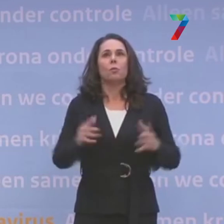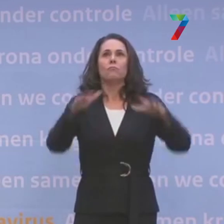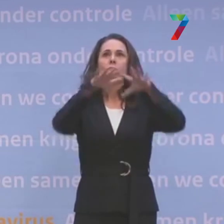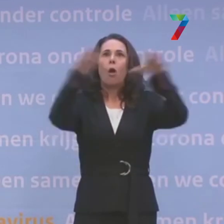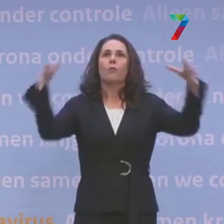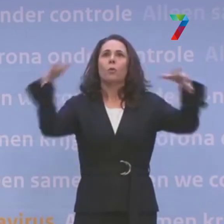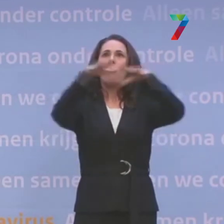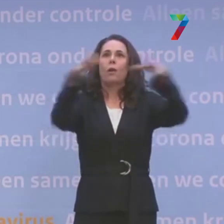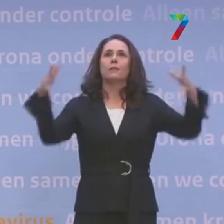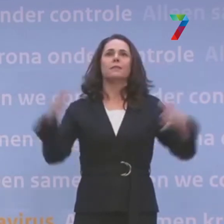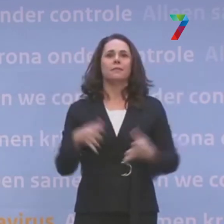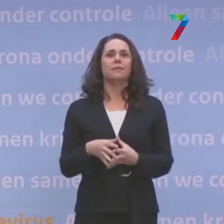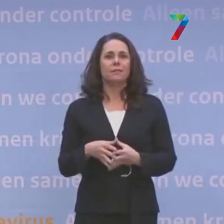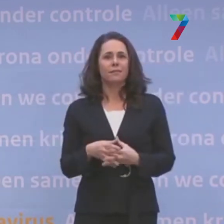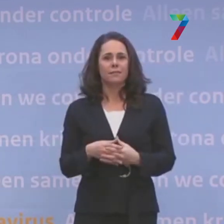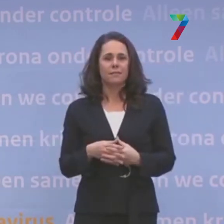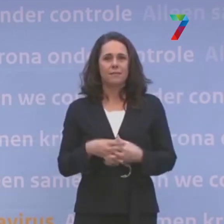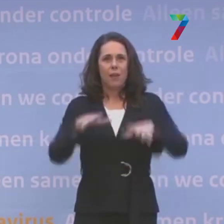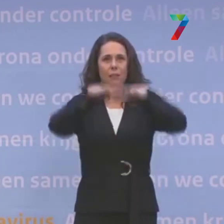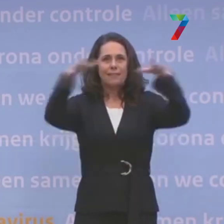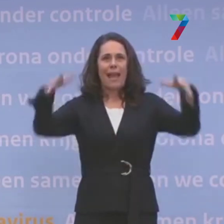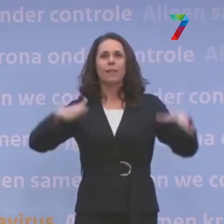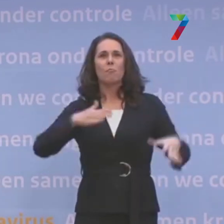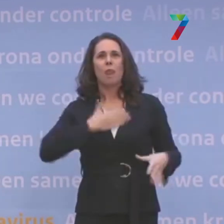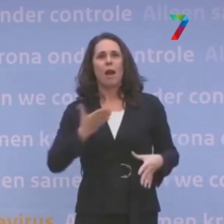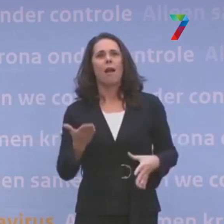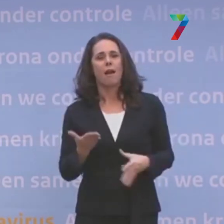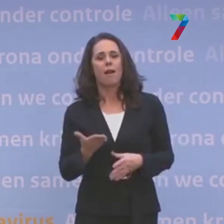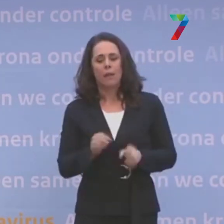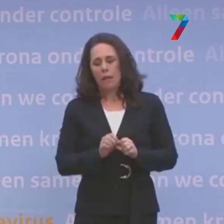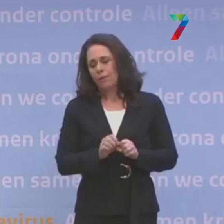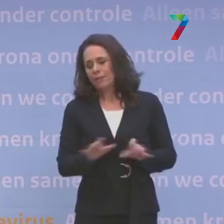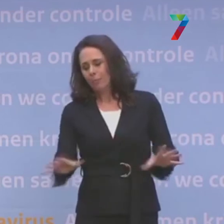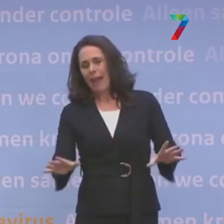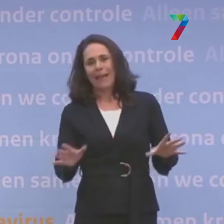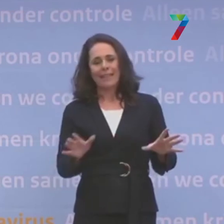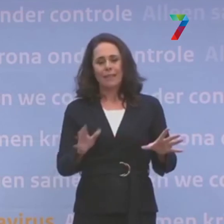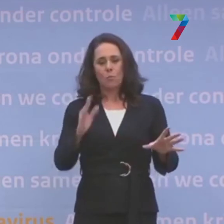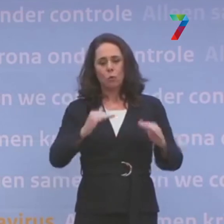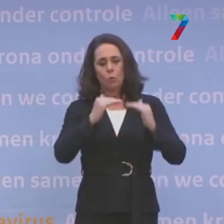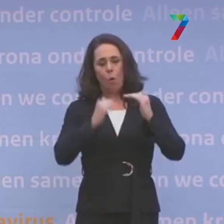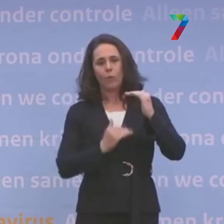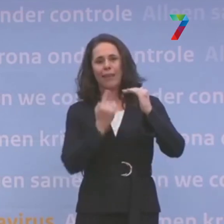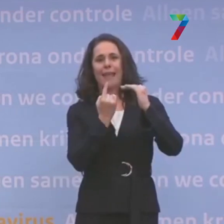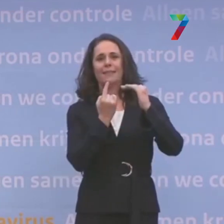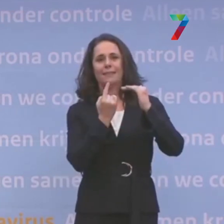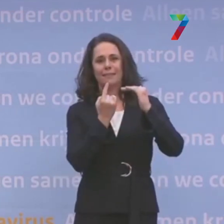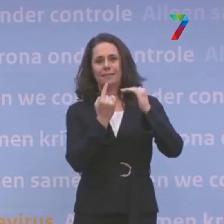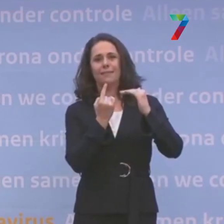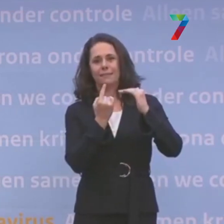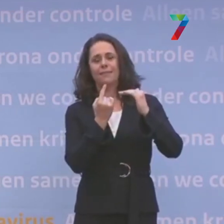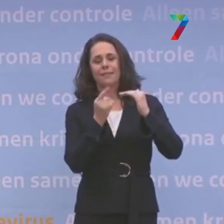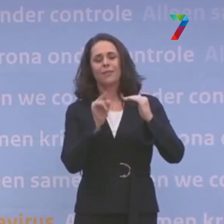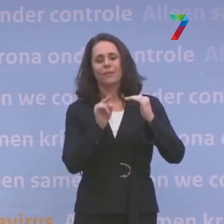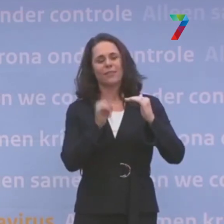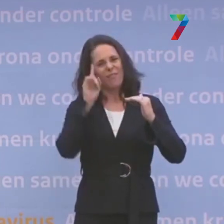een overriding, een alles overstijgend belang. Hè, dat die verspreidingsgraad onder de 1 ligt. Want dan weet je dat